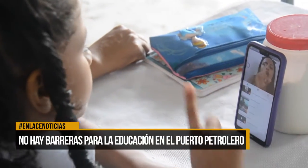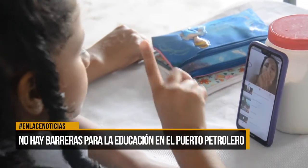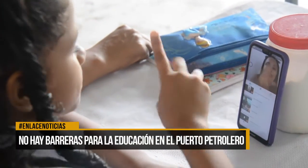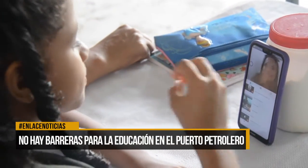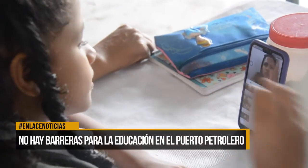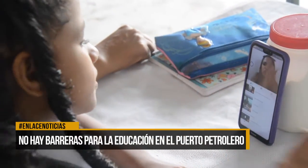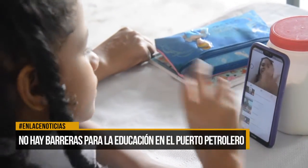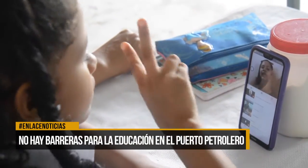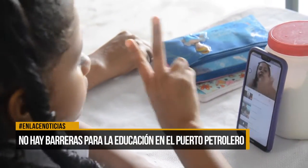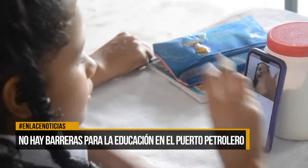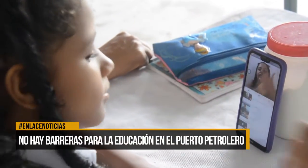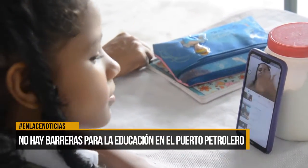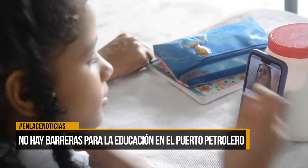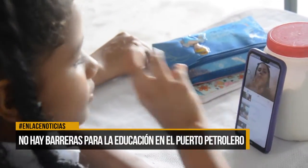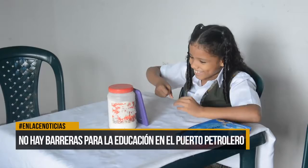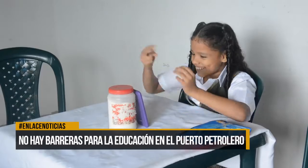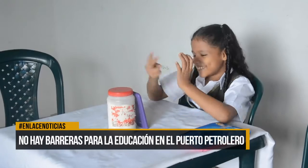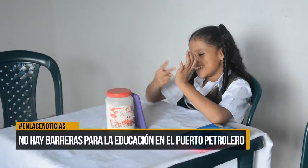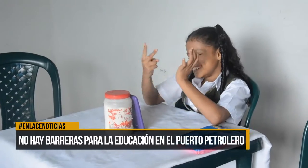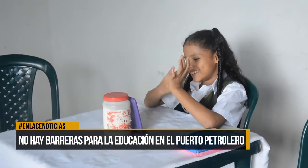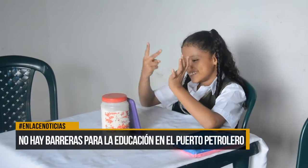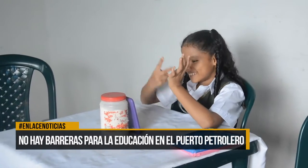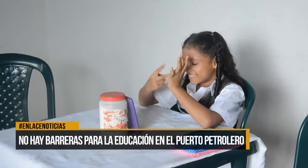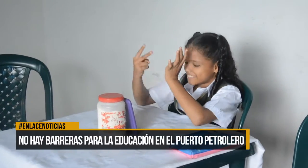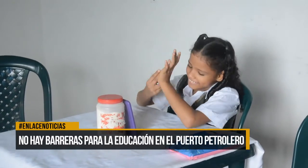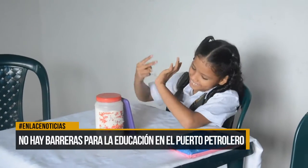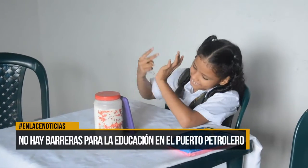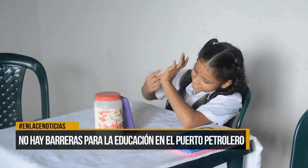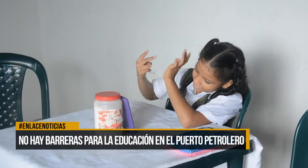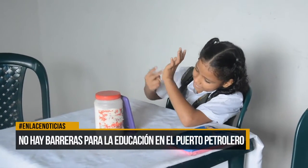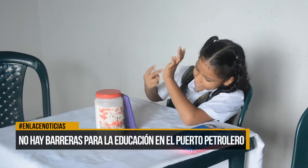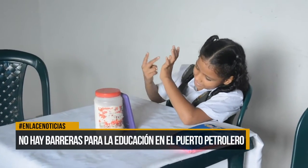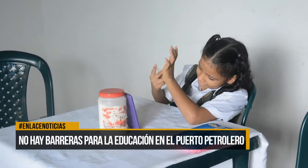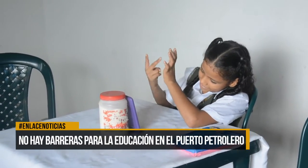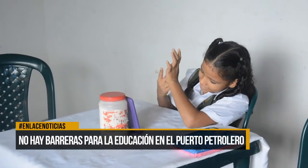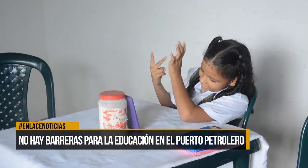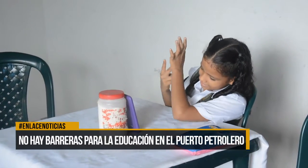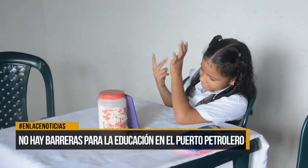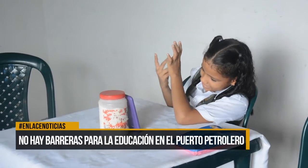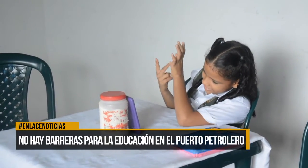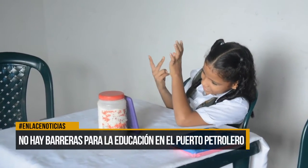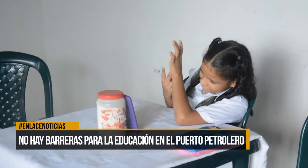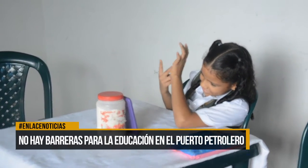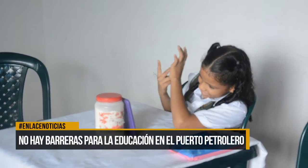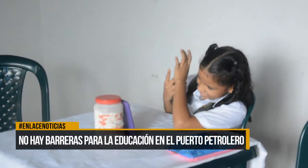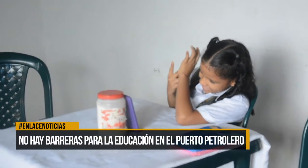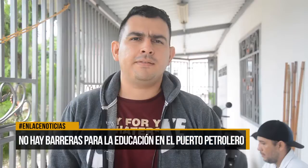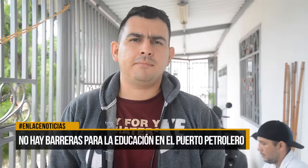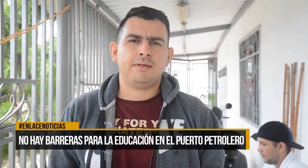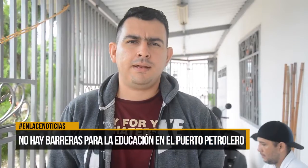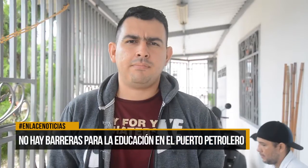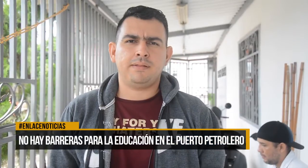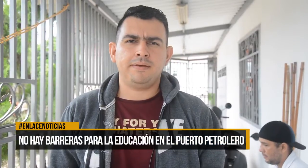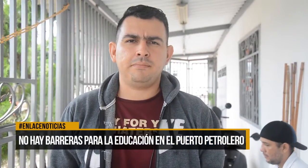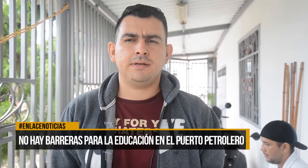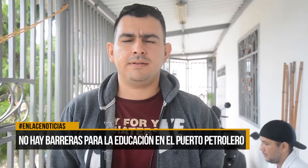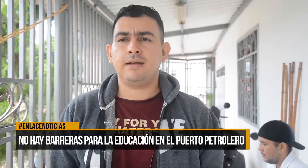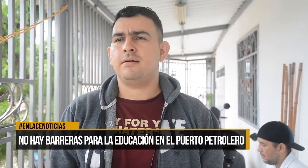el personal del área de intérpretes se refirió a estas metodologías para el beneficio de la población. En esos momentos, en el tema de la pandemia, del